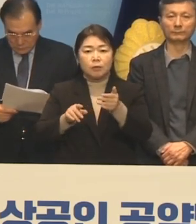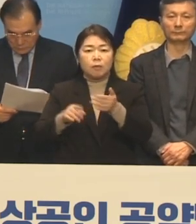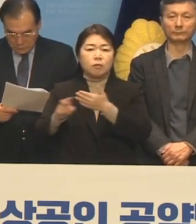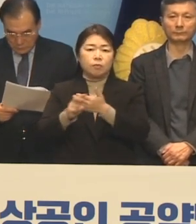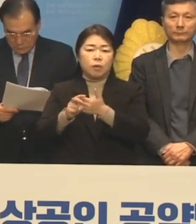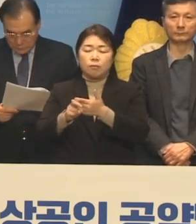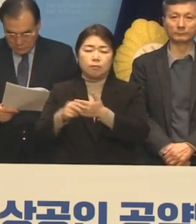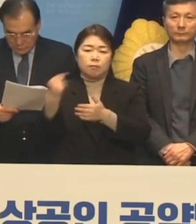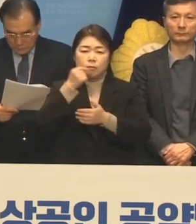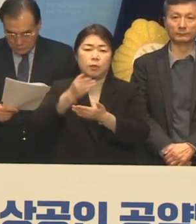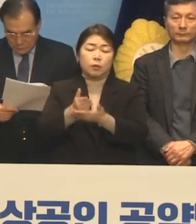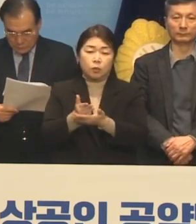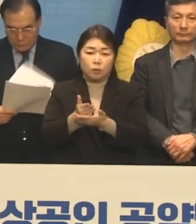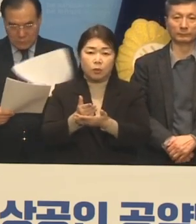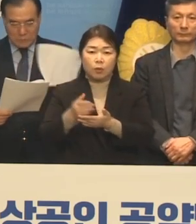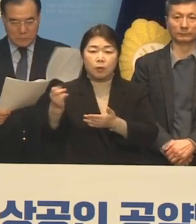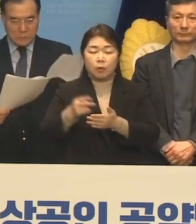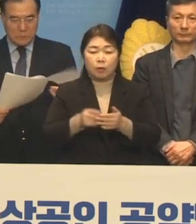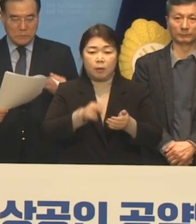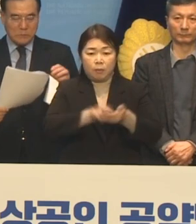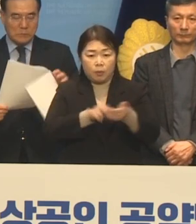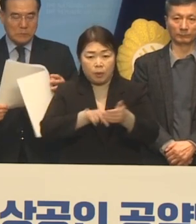금지하고 국내외